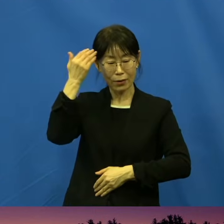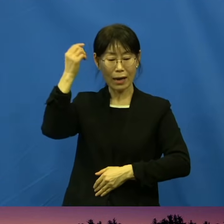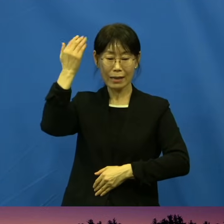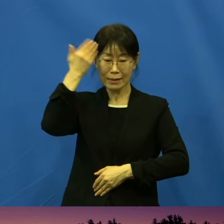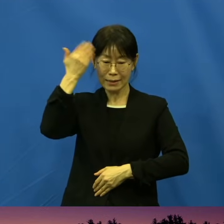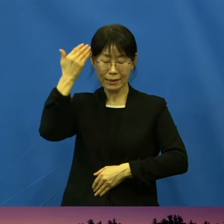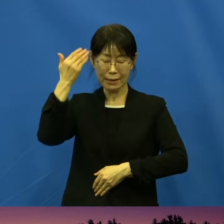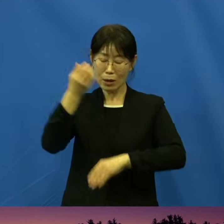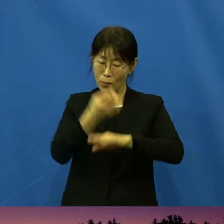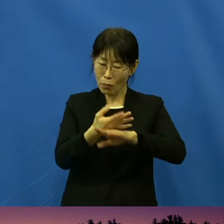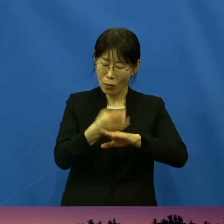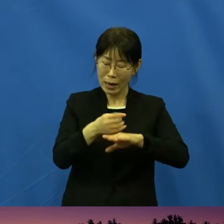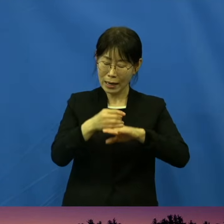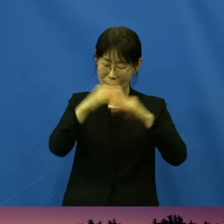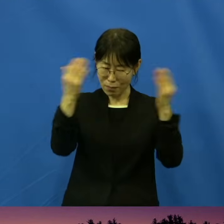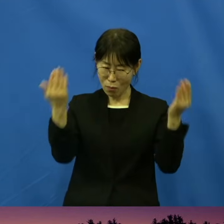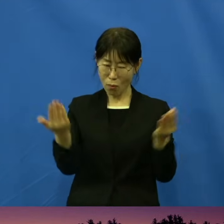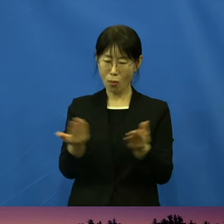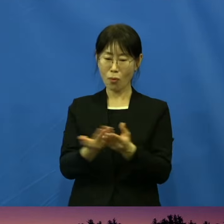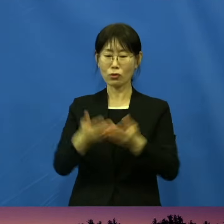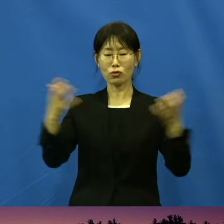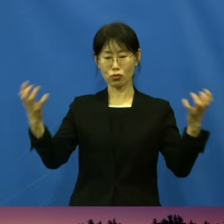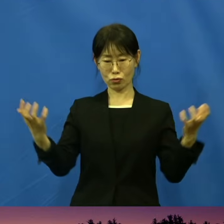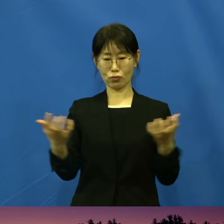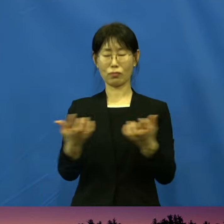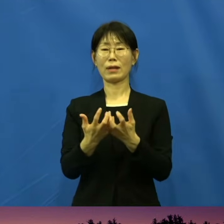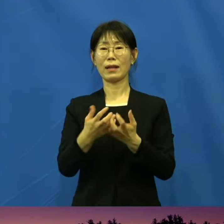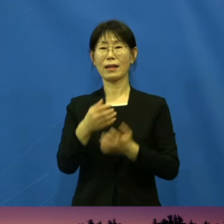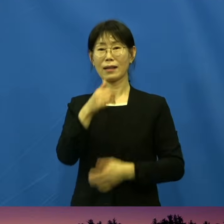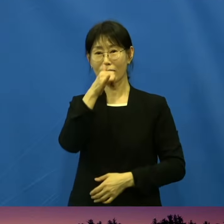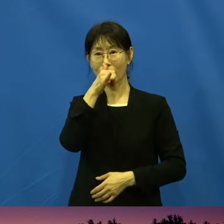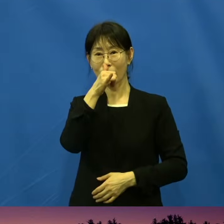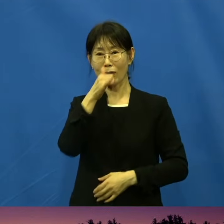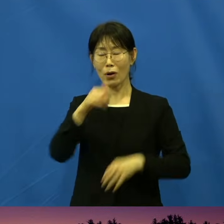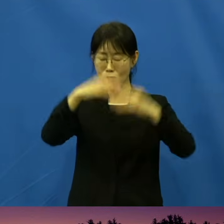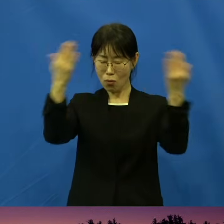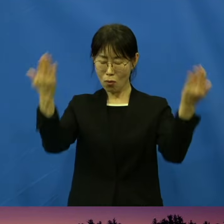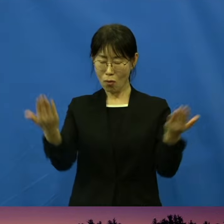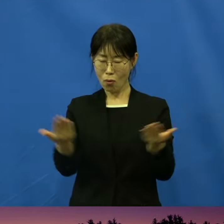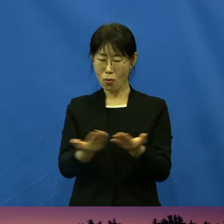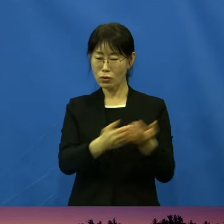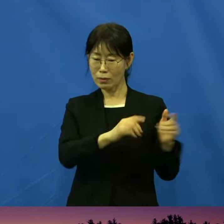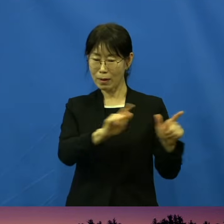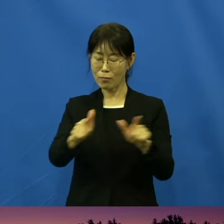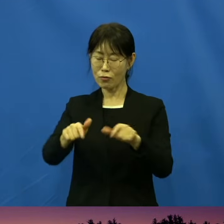모든 만물보다 충만하신 그분이 우리 안에 거하신다는 거예요.